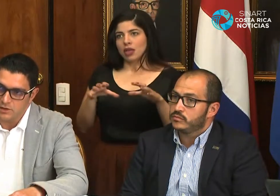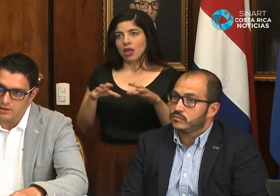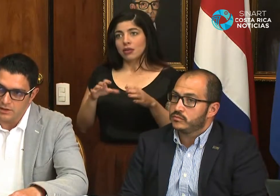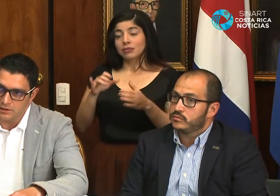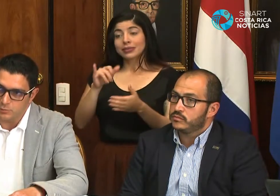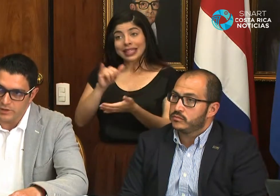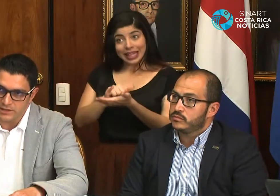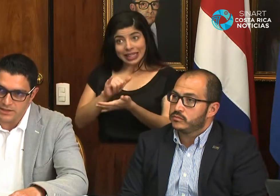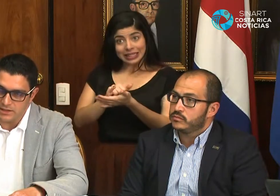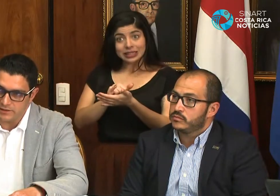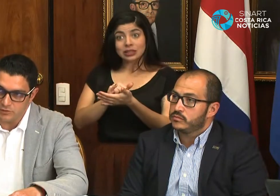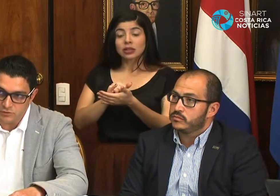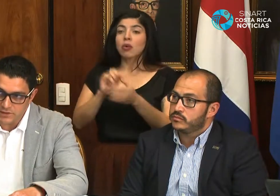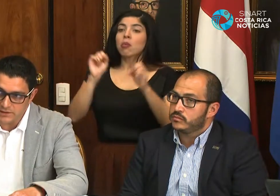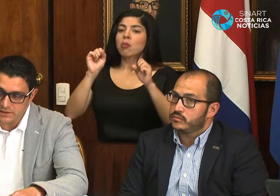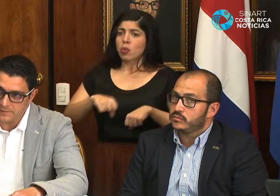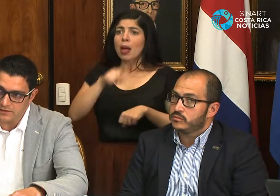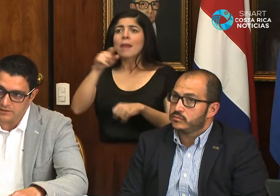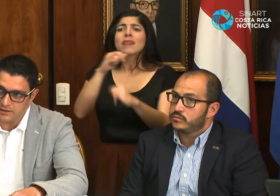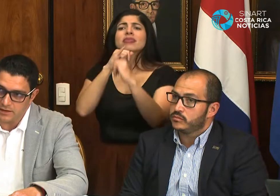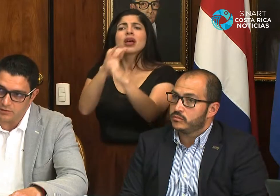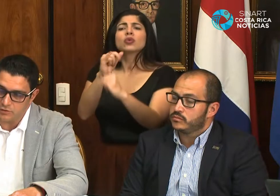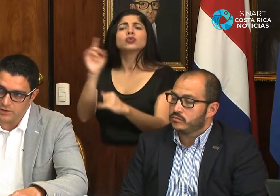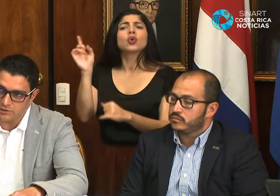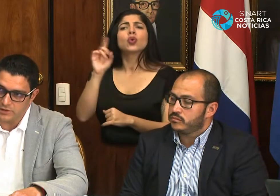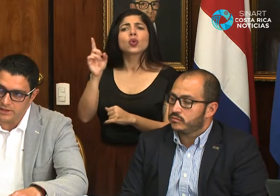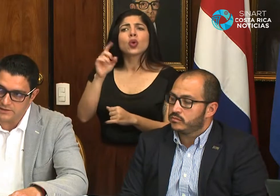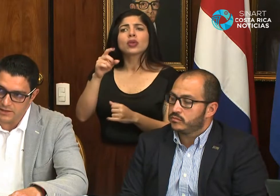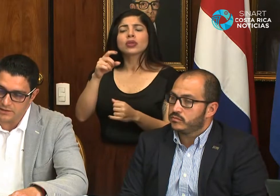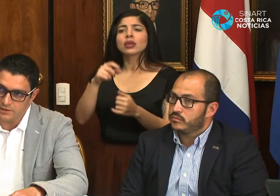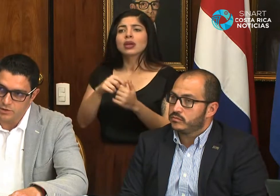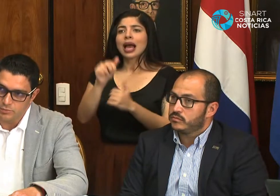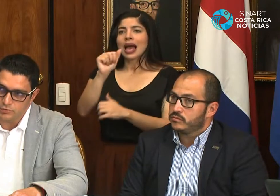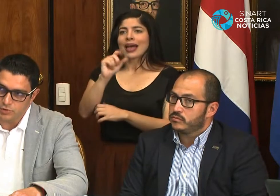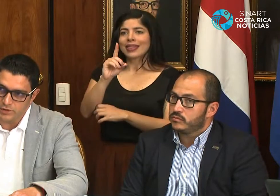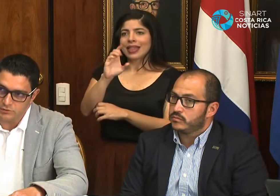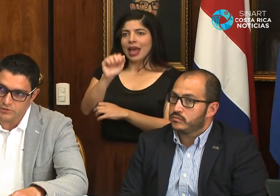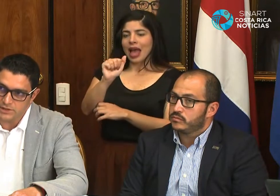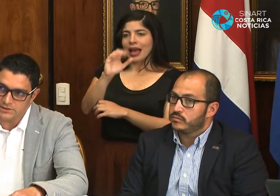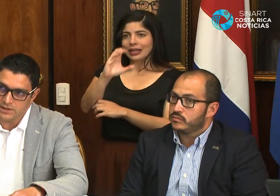esto pueden hacer la denuncia directamente al correo